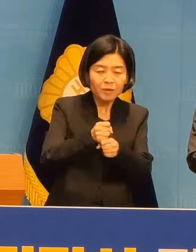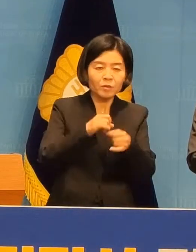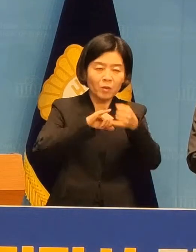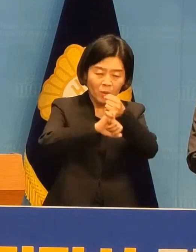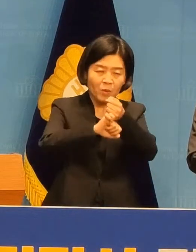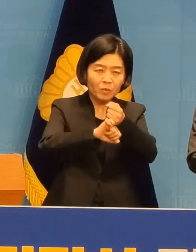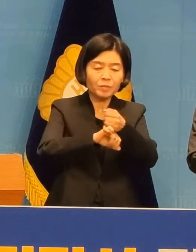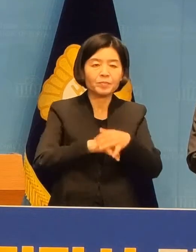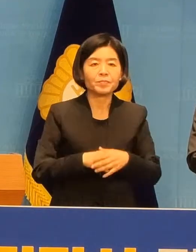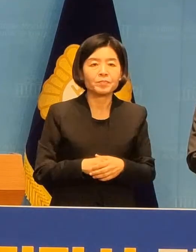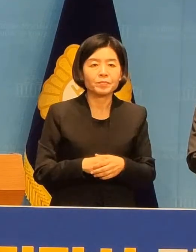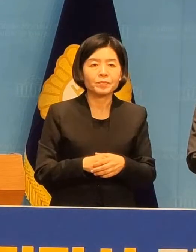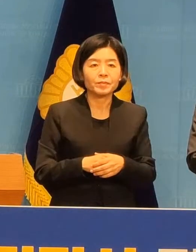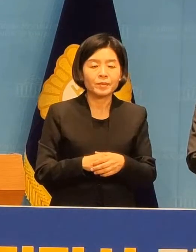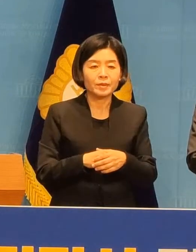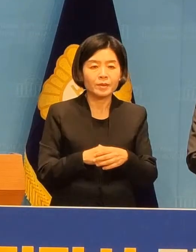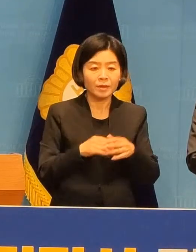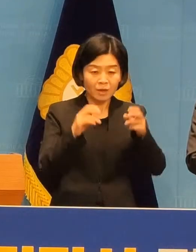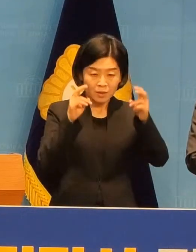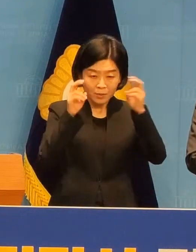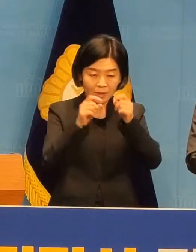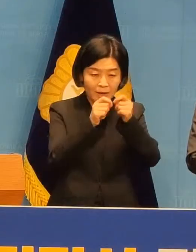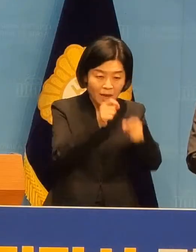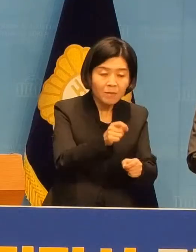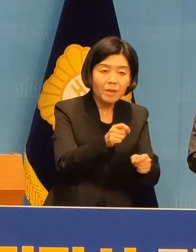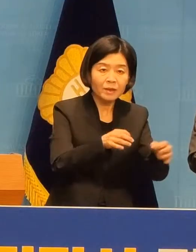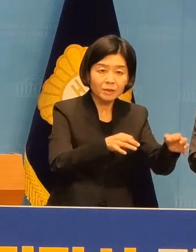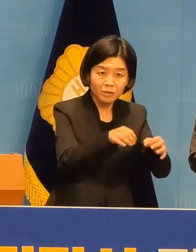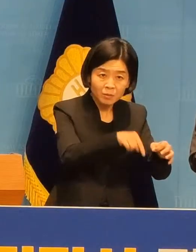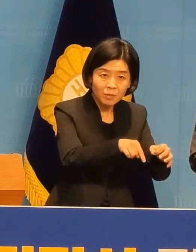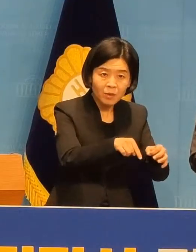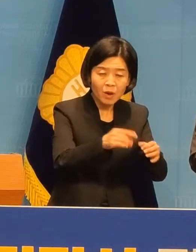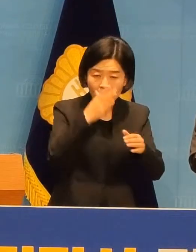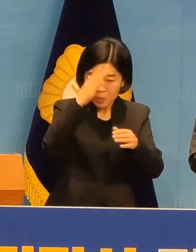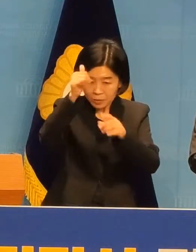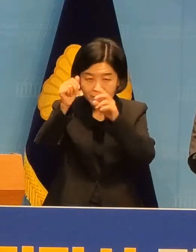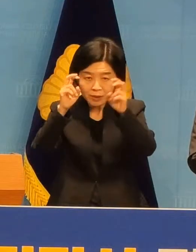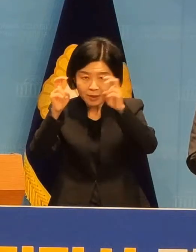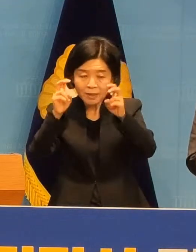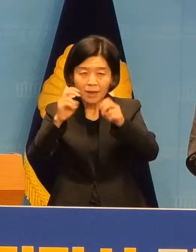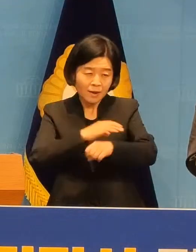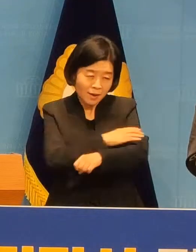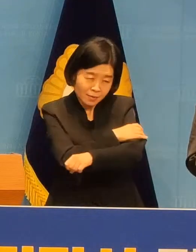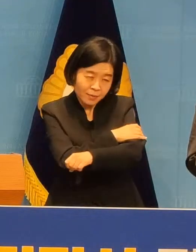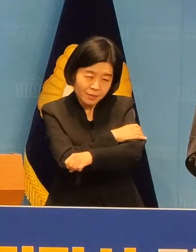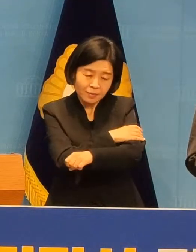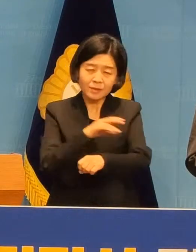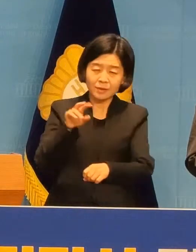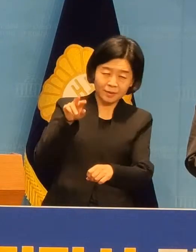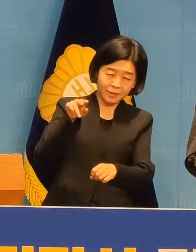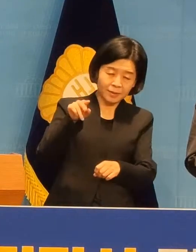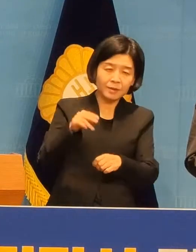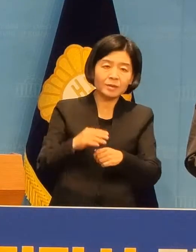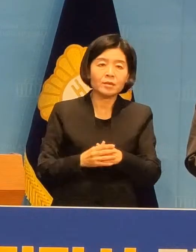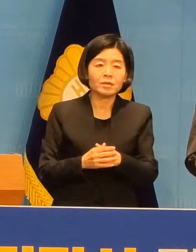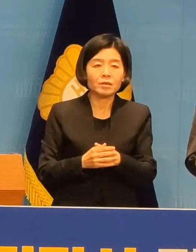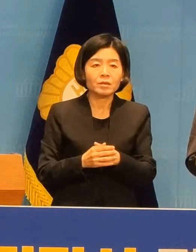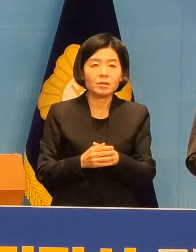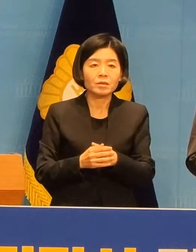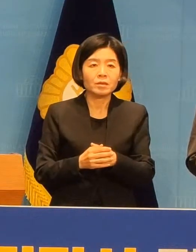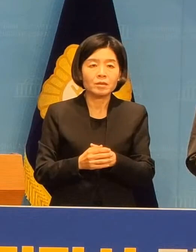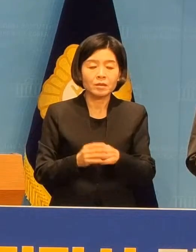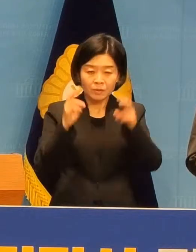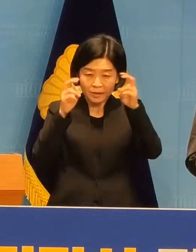가맹점과 대리점에 관해 말씀드리겠습니다. 프랜차이즈 본사의 불공정 갑질 행태를 집중적으로 지적했습니다. 프랜차이즈